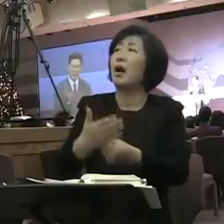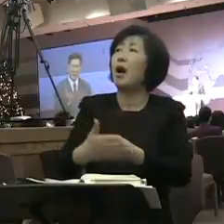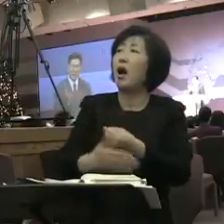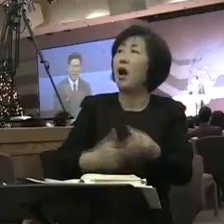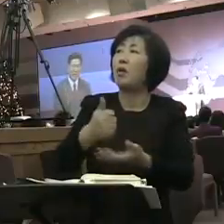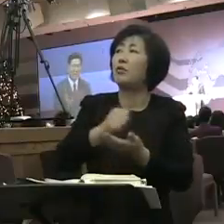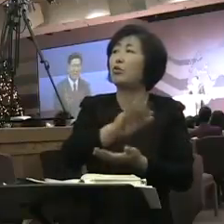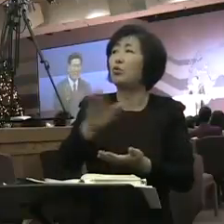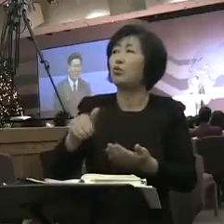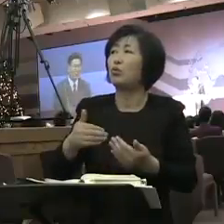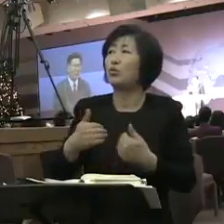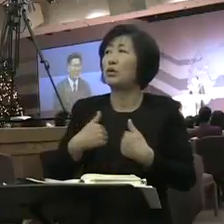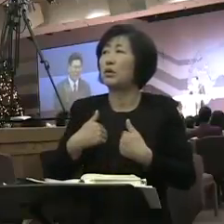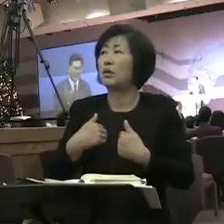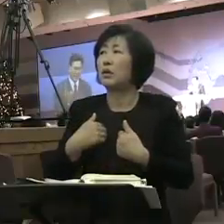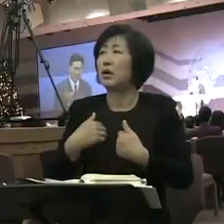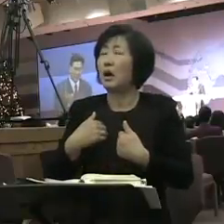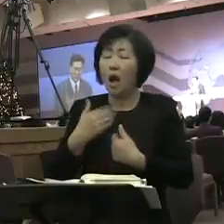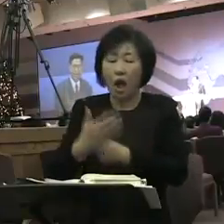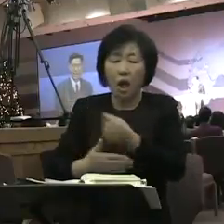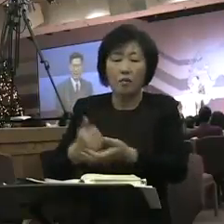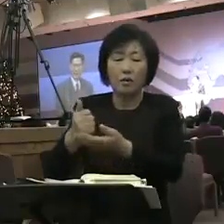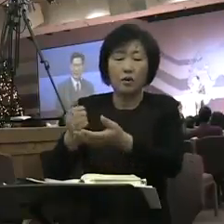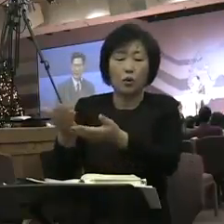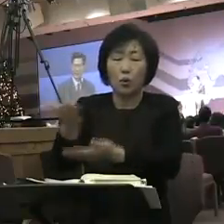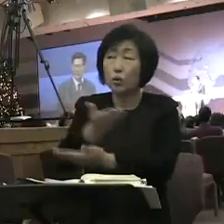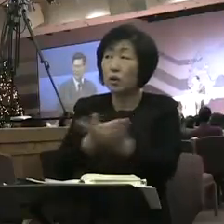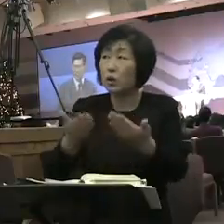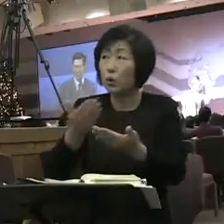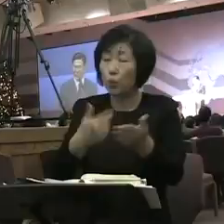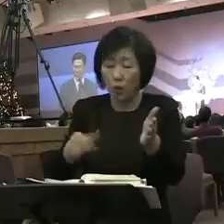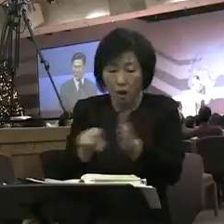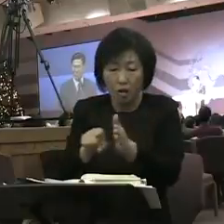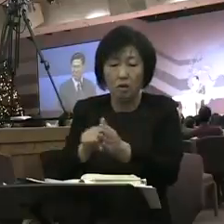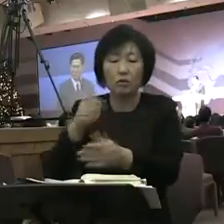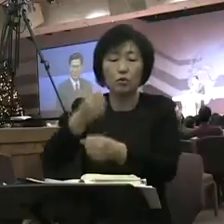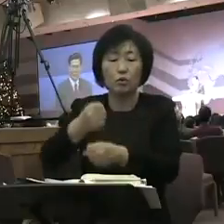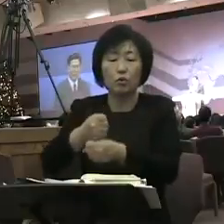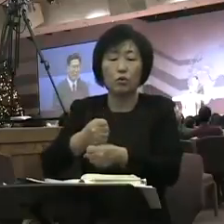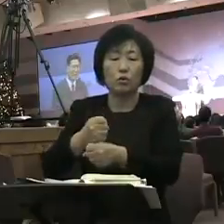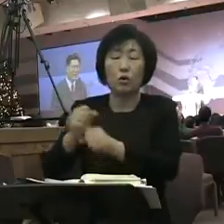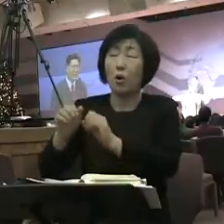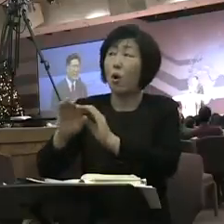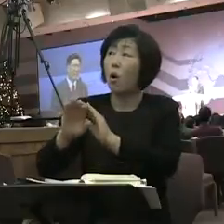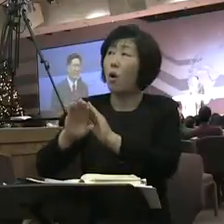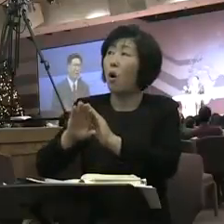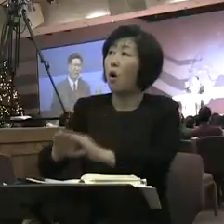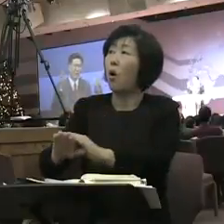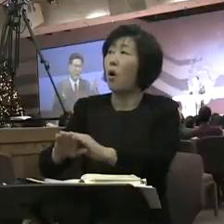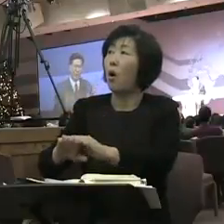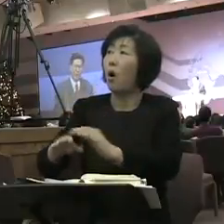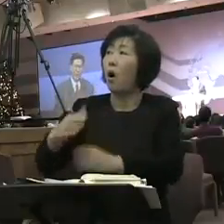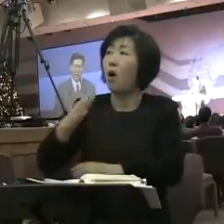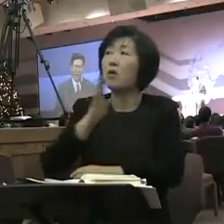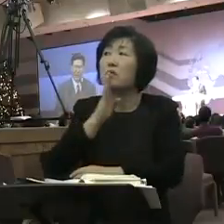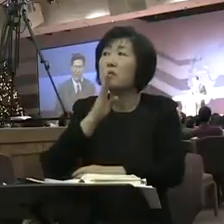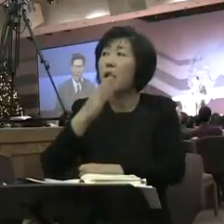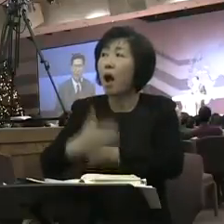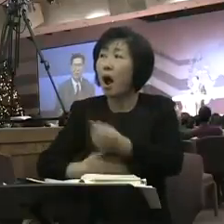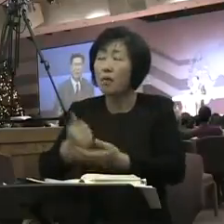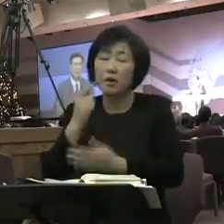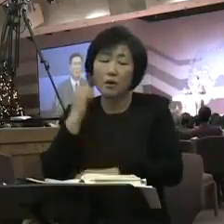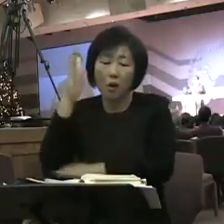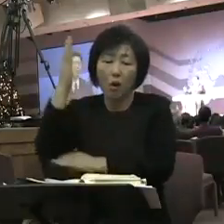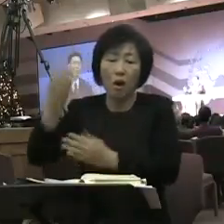하나님께서 우리를 하나님과 교제하기 위하여 지어놓으시고 정말 우리가 이 하나님께 영광 돌리고